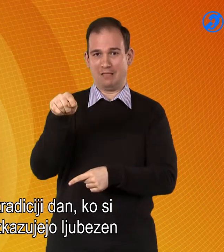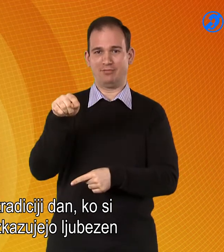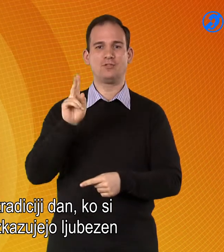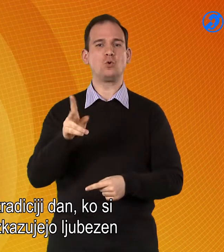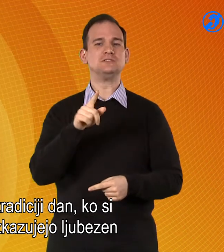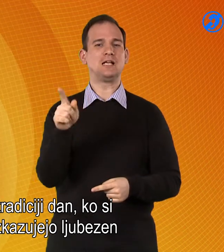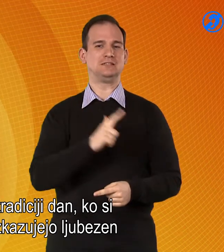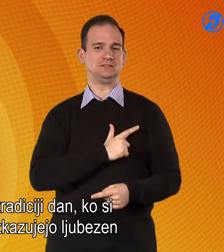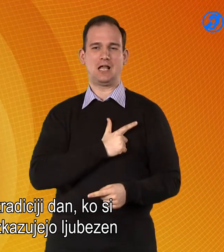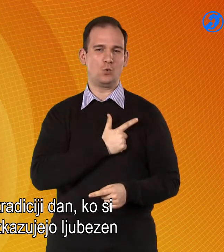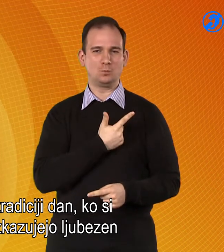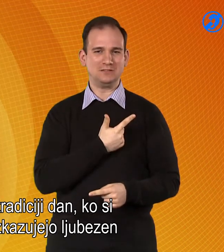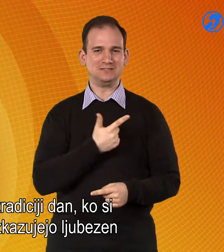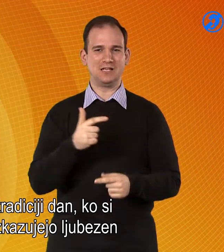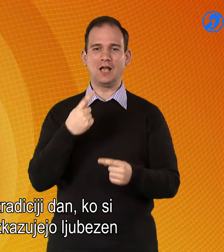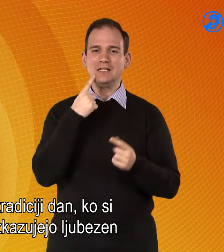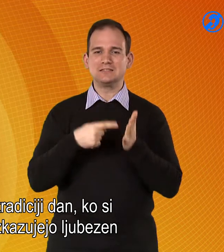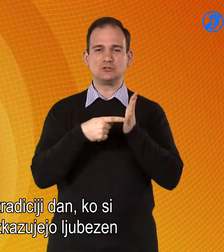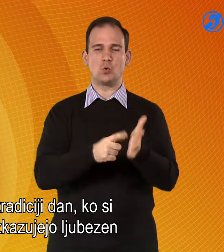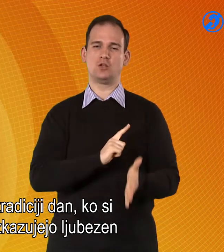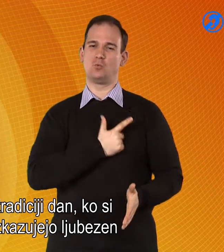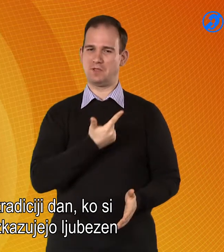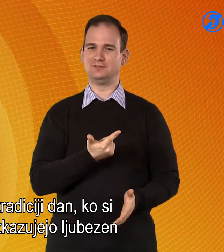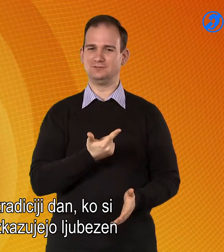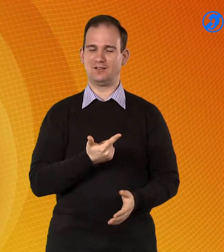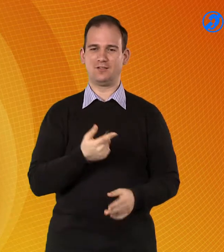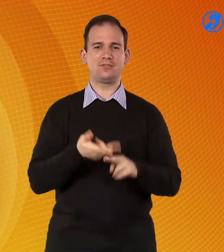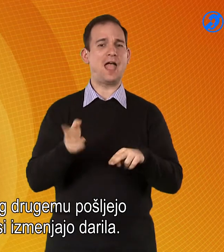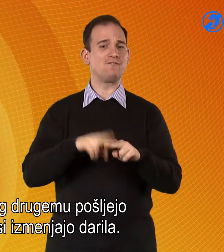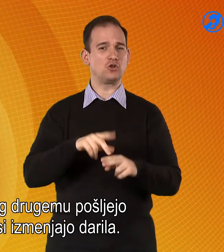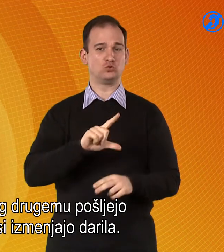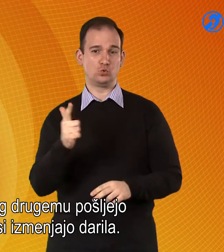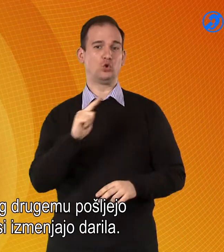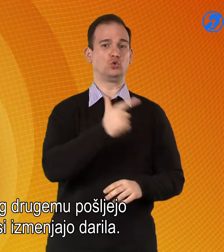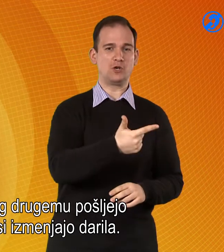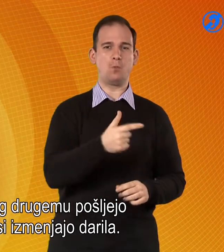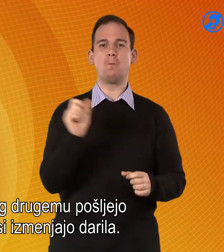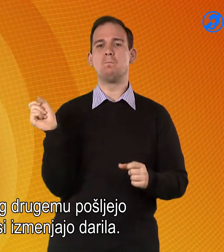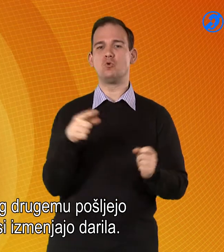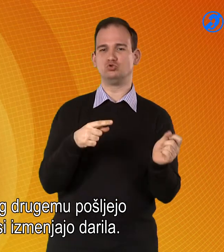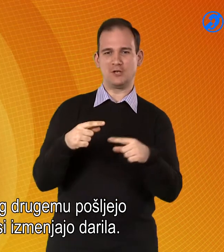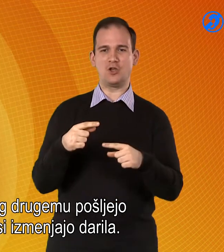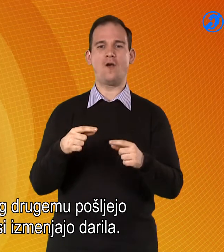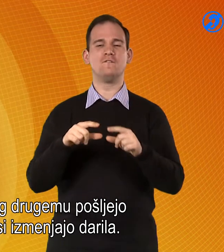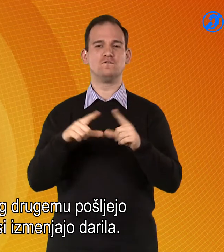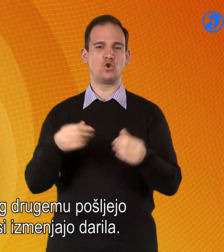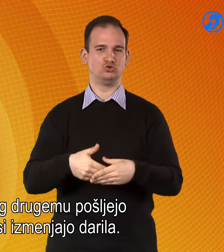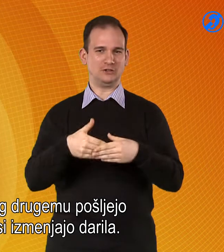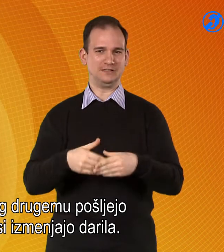dan, ko si zaljubljenci izkazujejo ljubezen. Največkrat drug drugemu pošljejo voščilnice in si izmenjajo